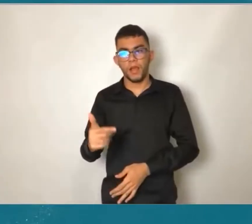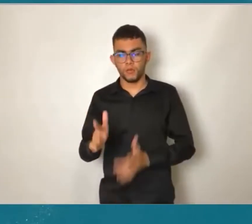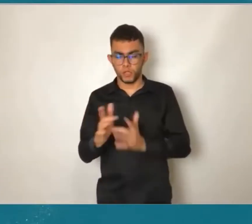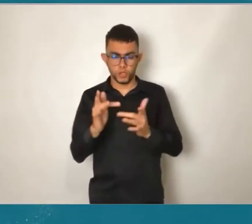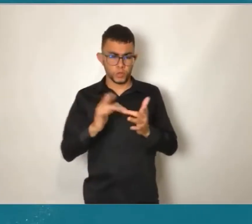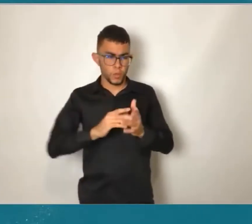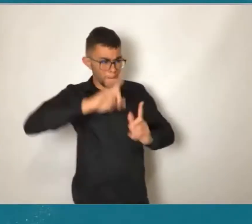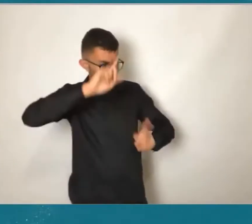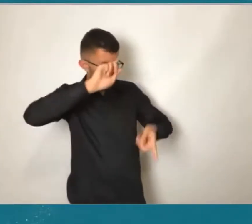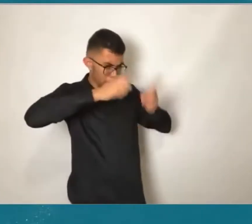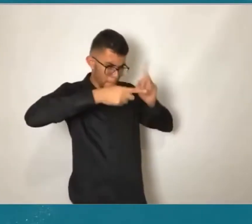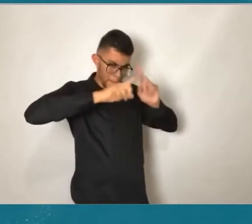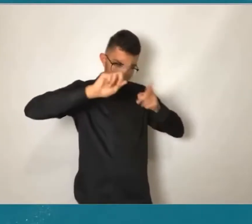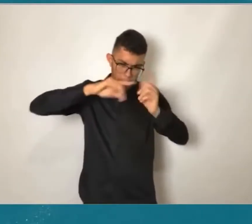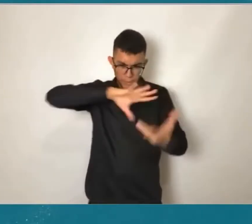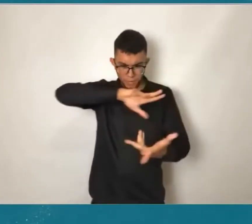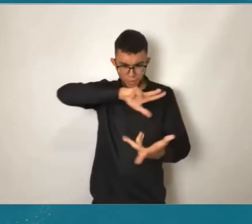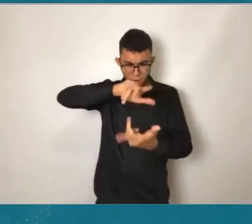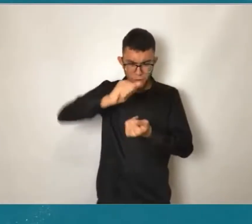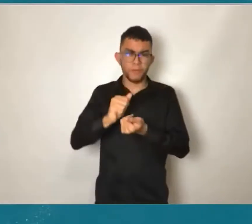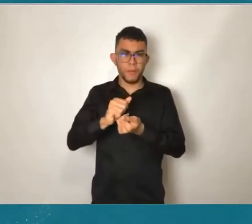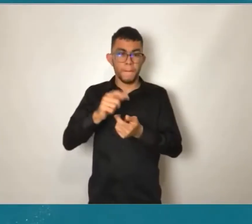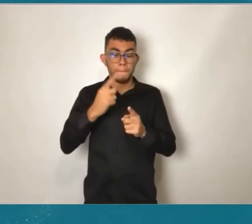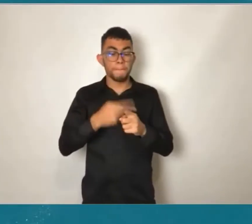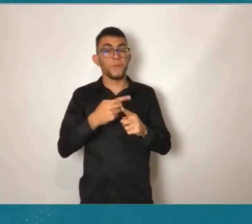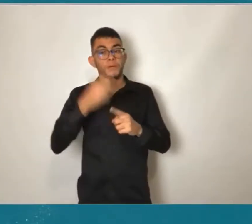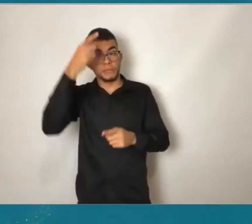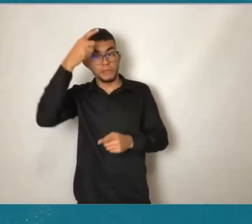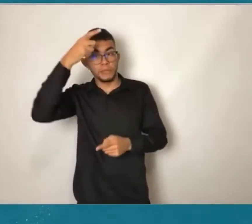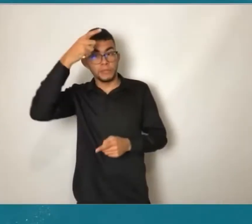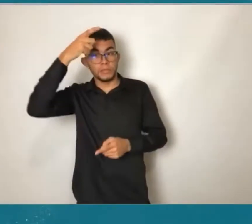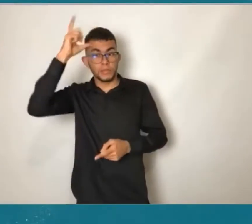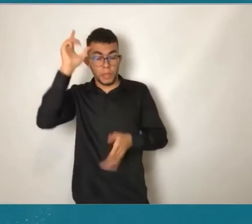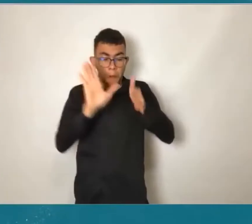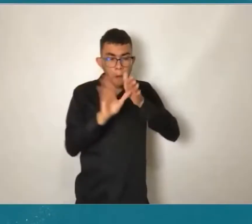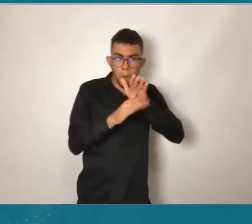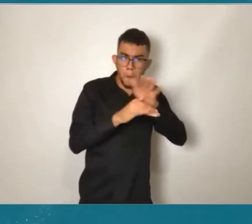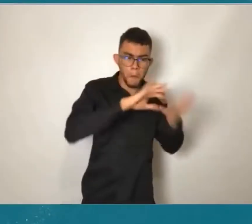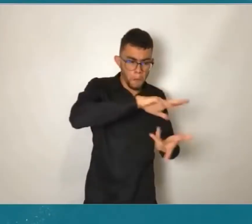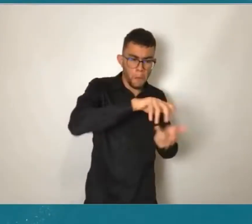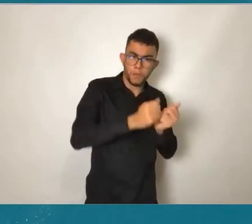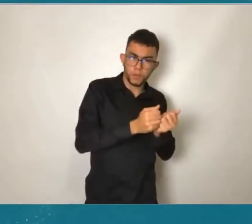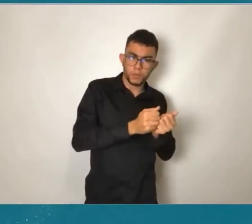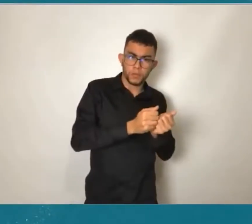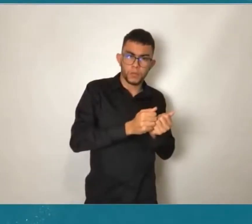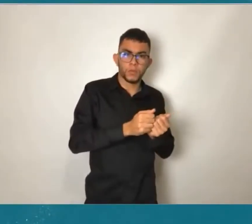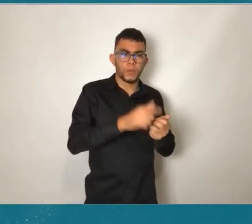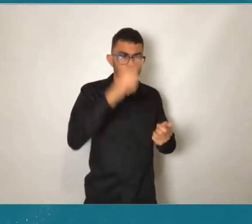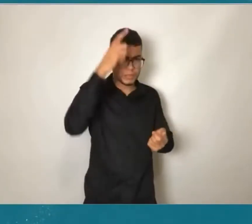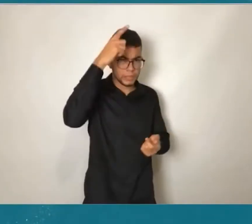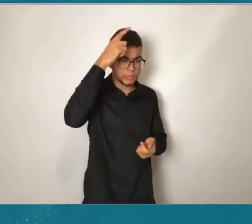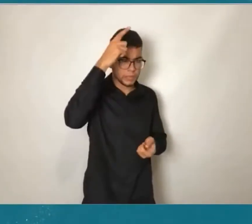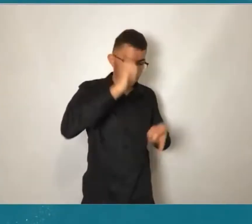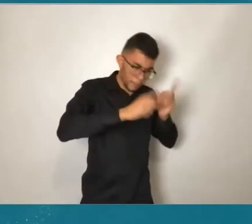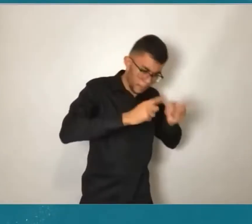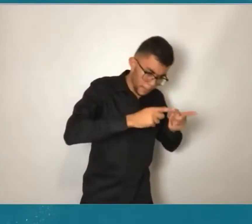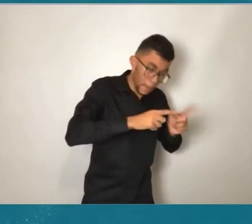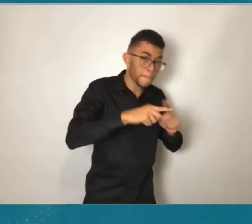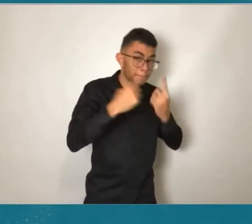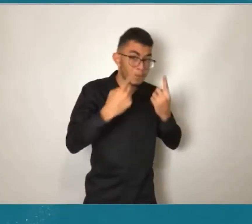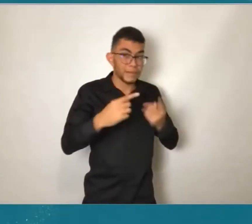E Ele quer ser o nosso Emanuel. Ele é o Deus que quer estar com